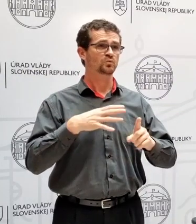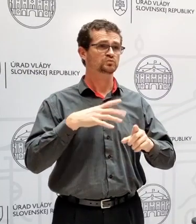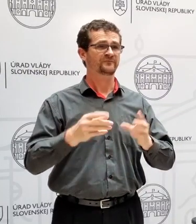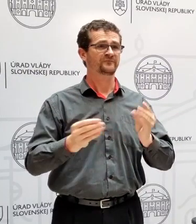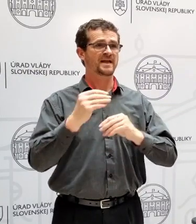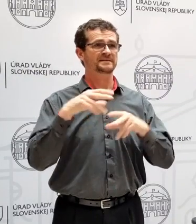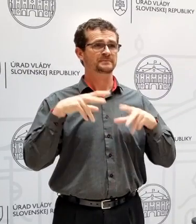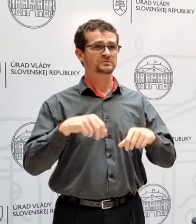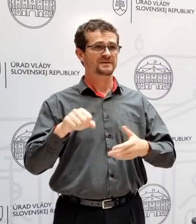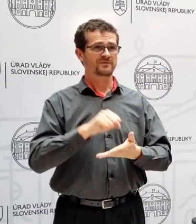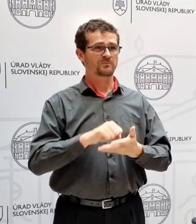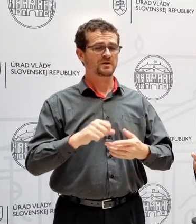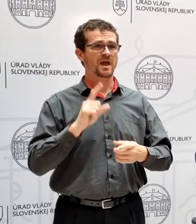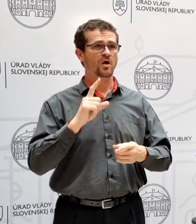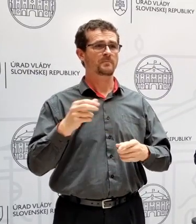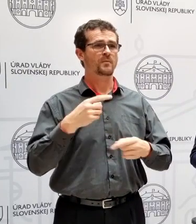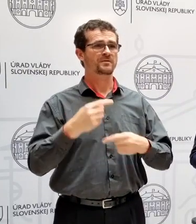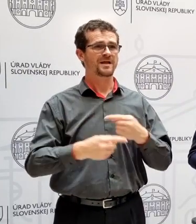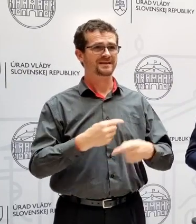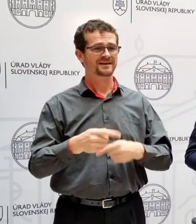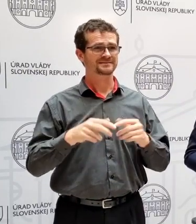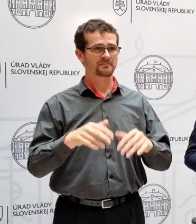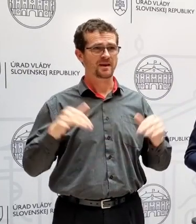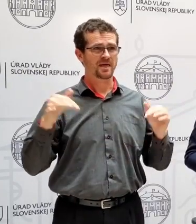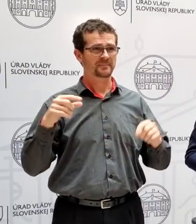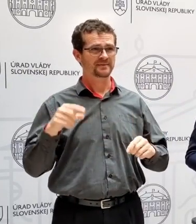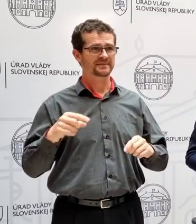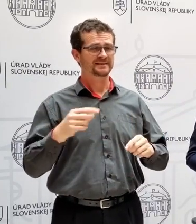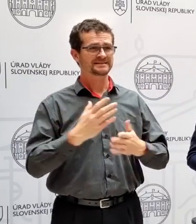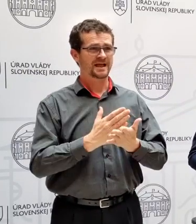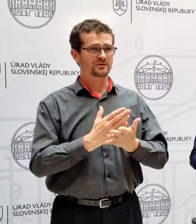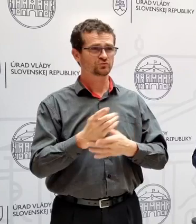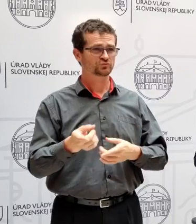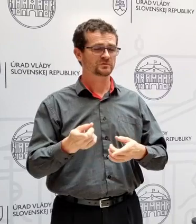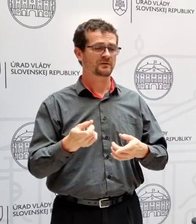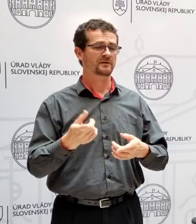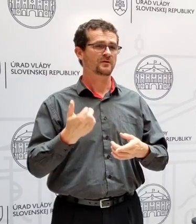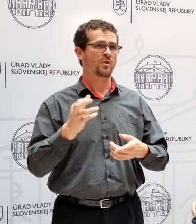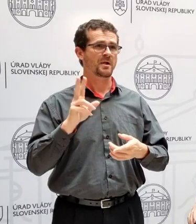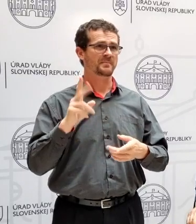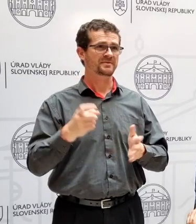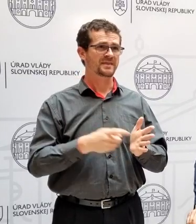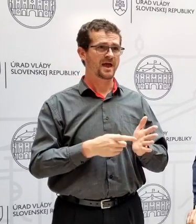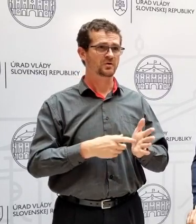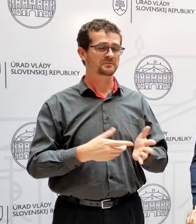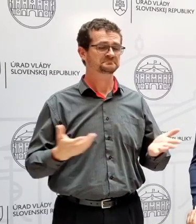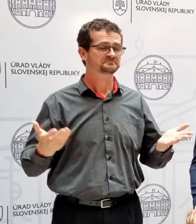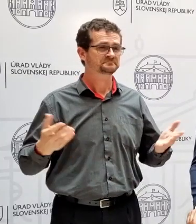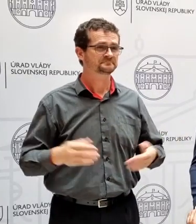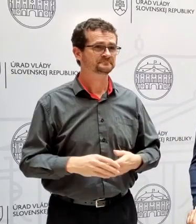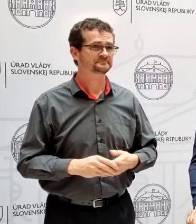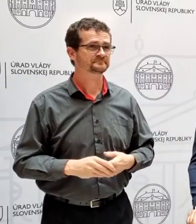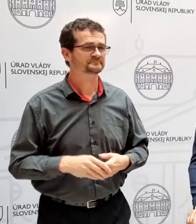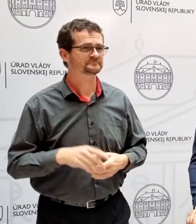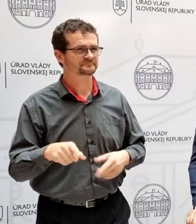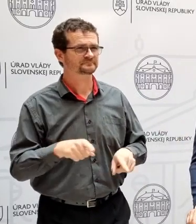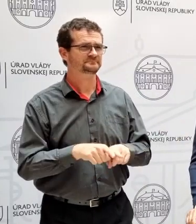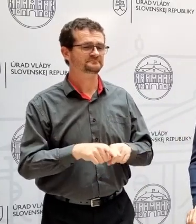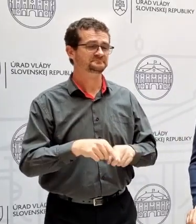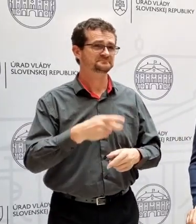mať viacej predsedov výborov, ako by si podľa tradícií parlamentných zaslúžili, alebo teda koľko by mali mať nárok. Takže je to